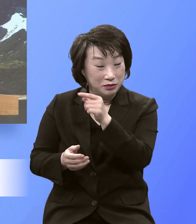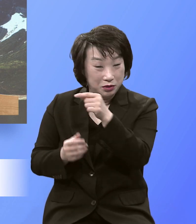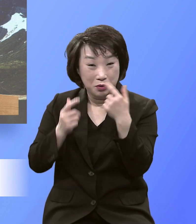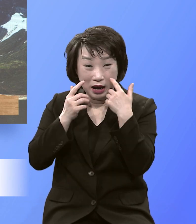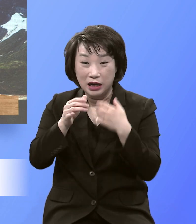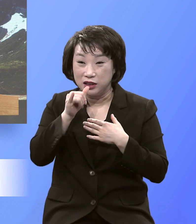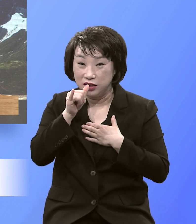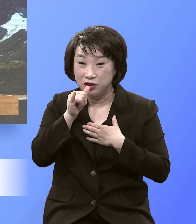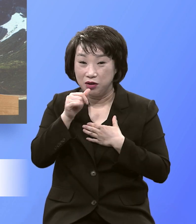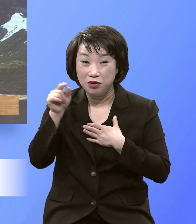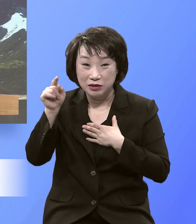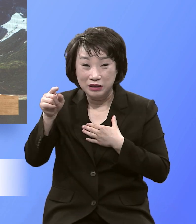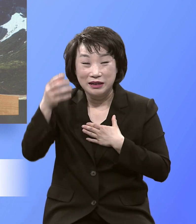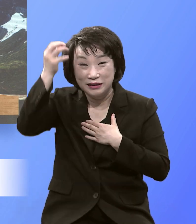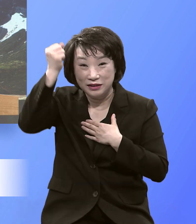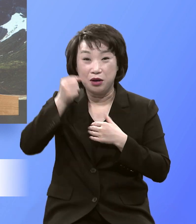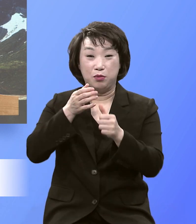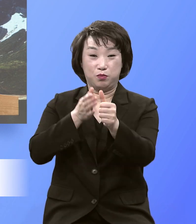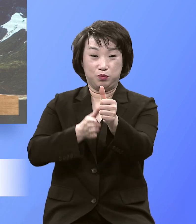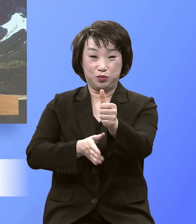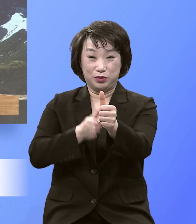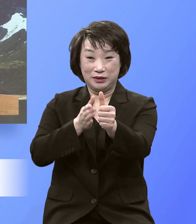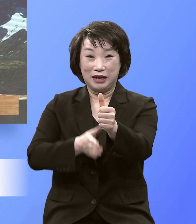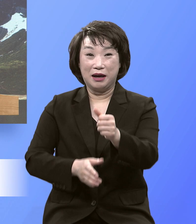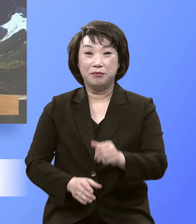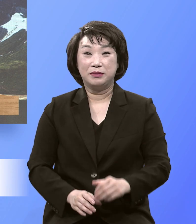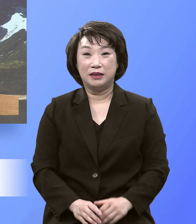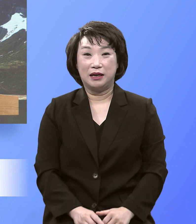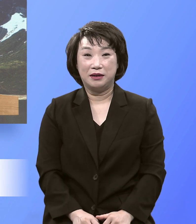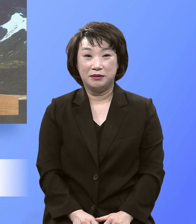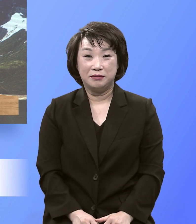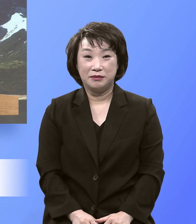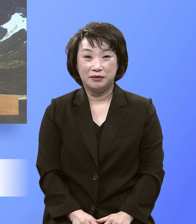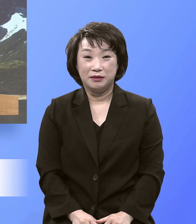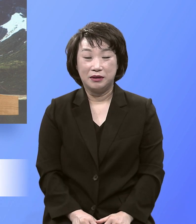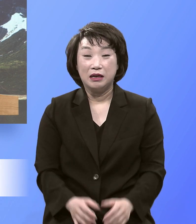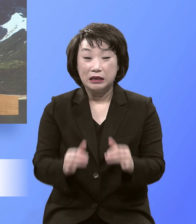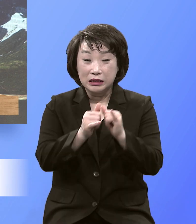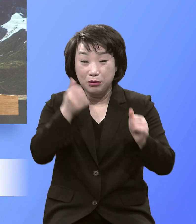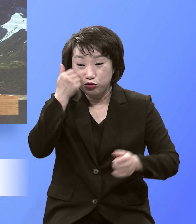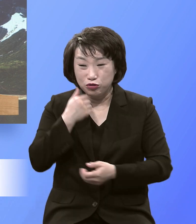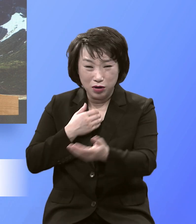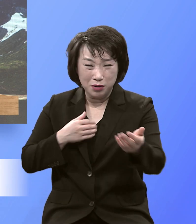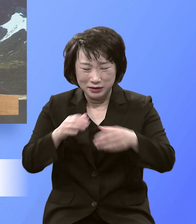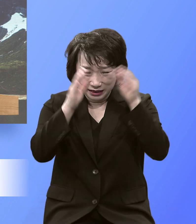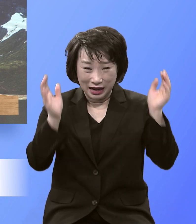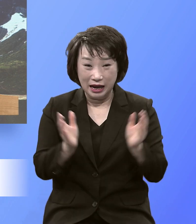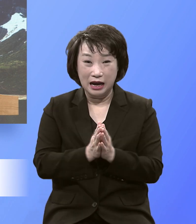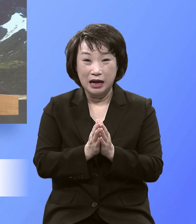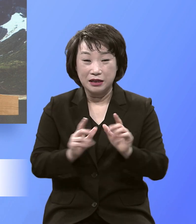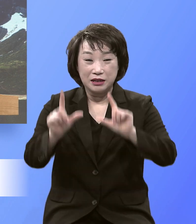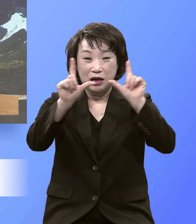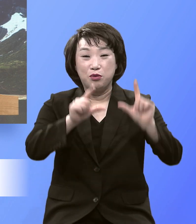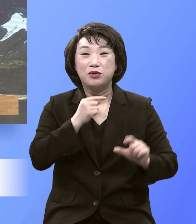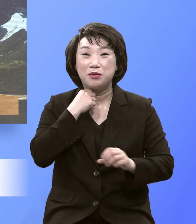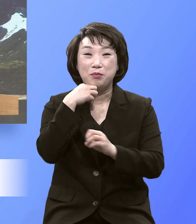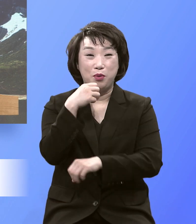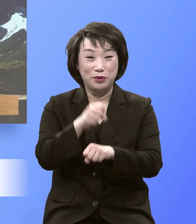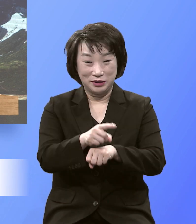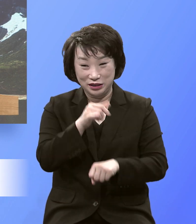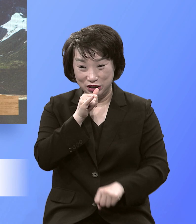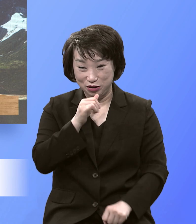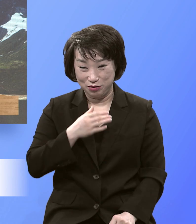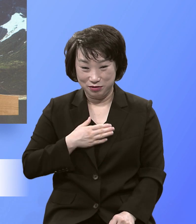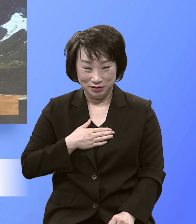있다는 사실을 잊어서는 안 됩니다. 사람은 누구든지 살고자 하는 본능이